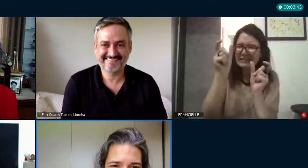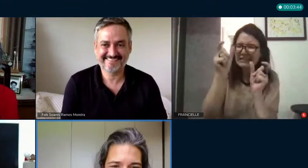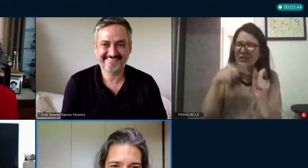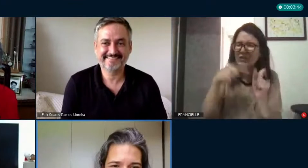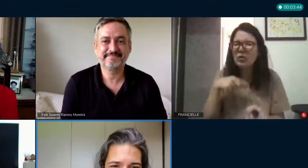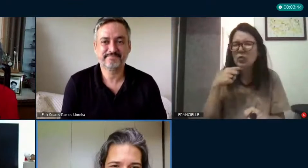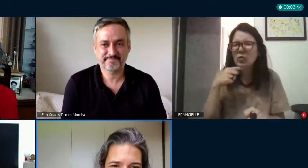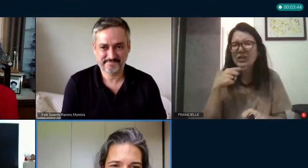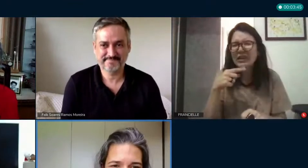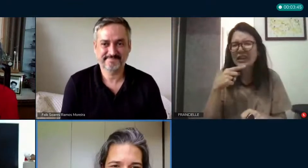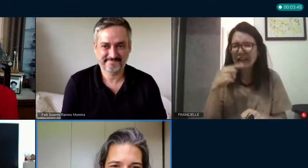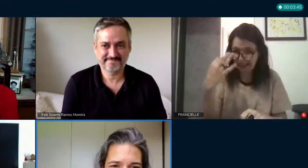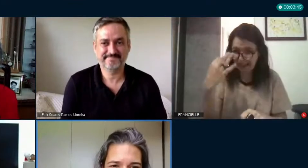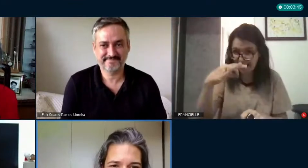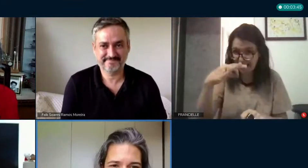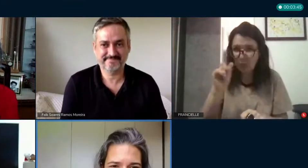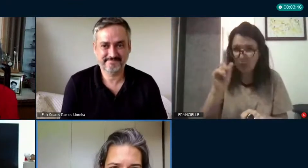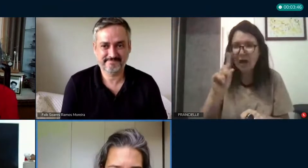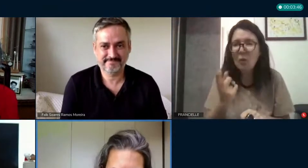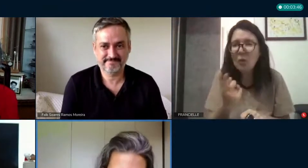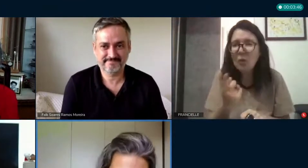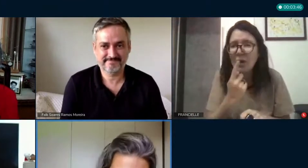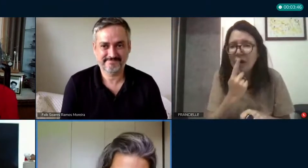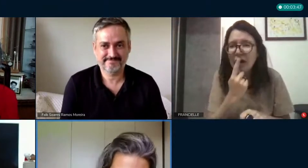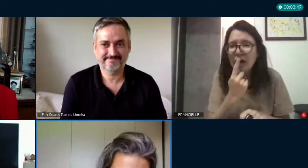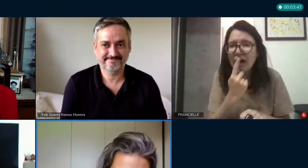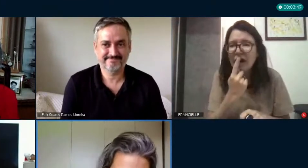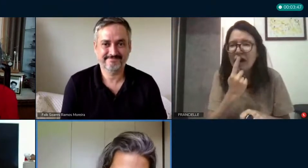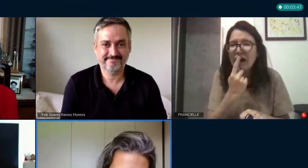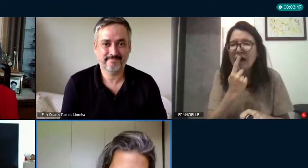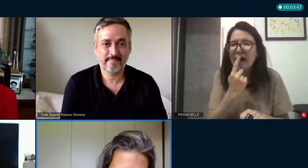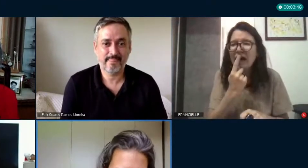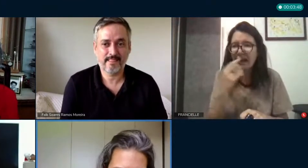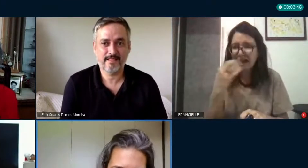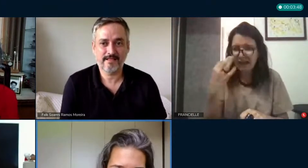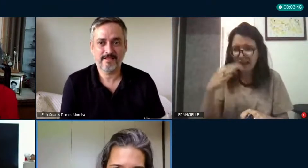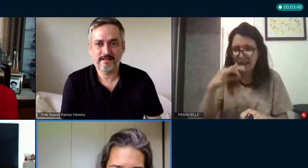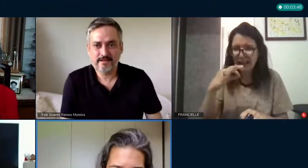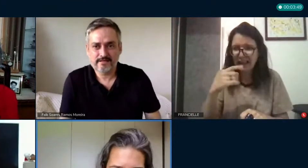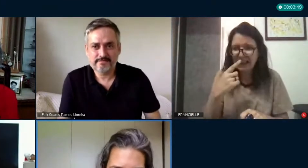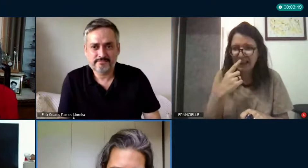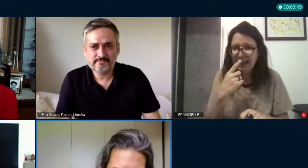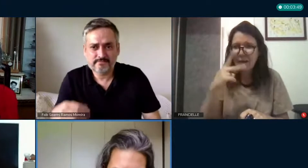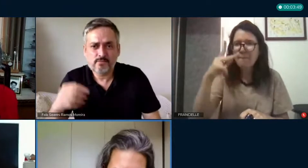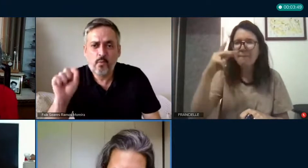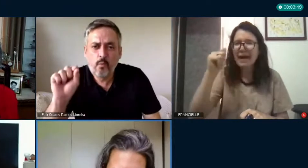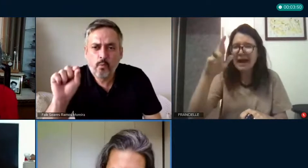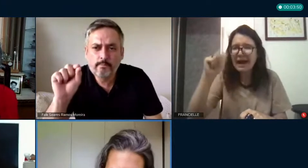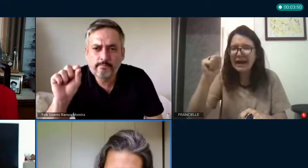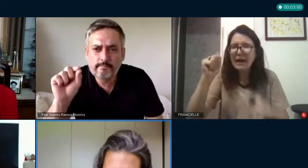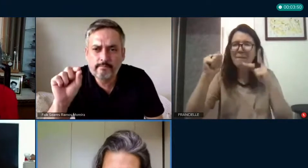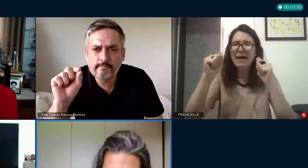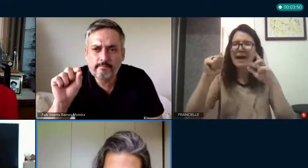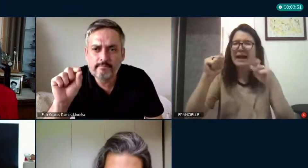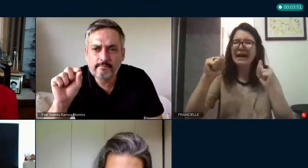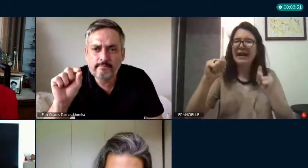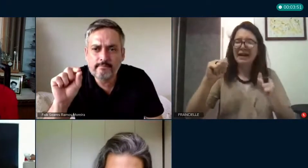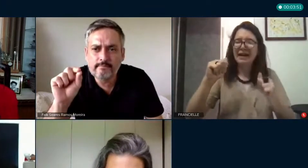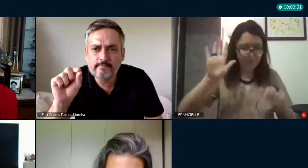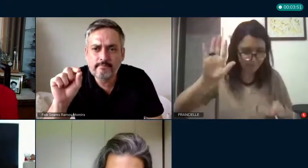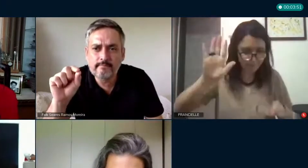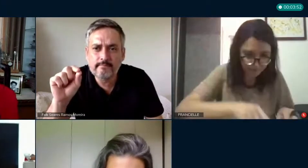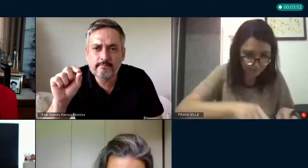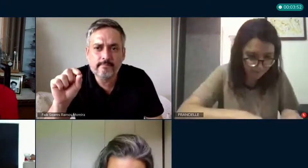corrigi. Só uma dúvida que eu tinha mesmo em relação à sua escrita.